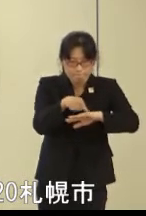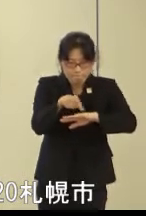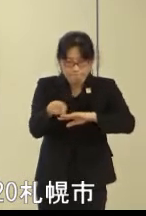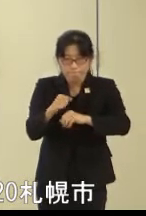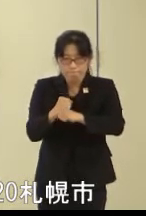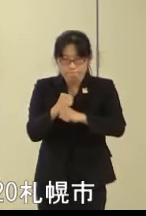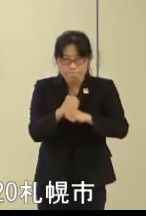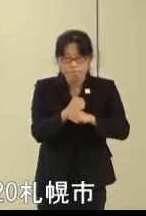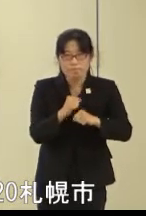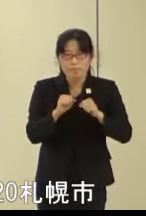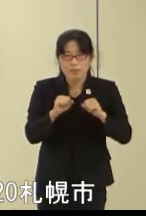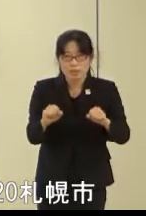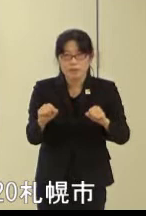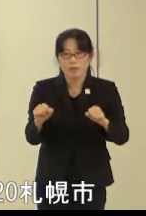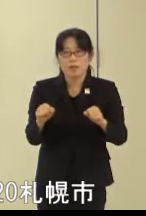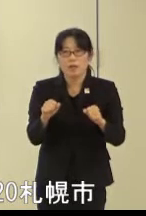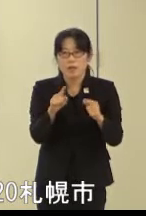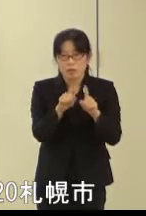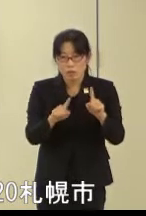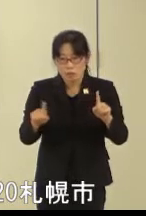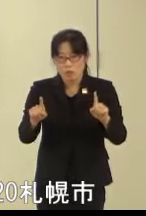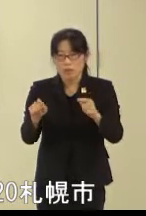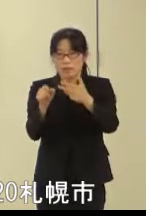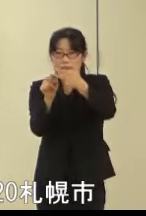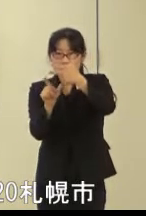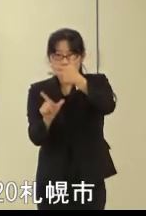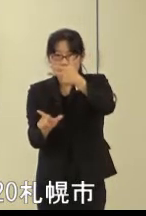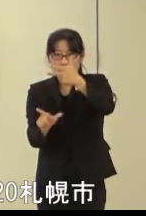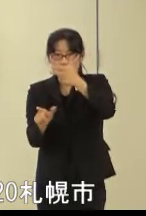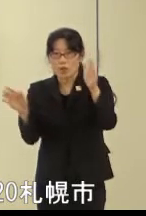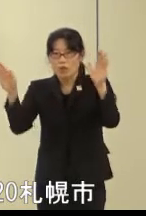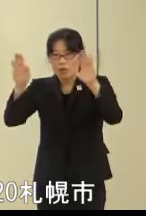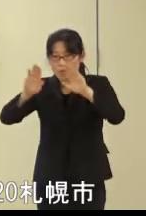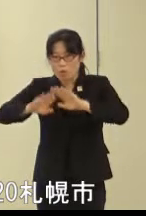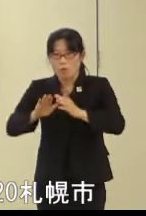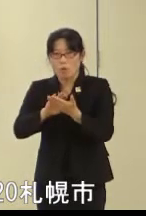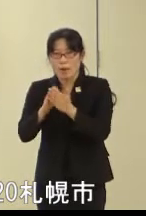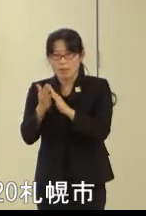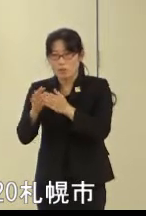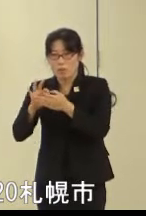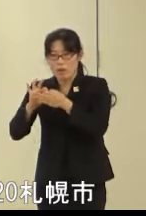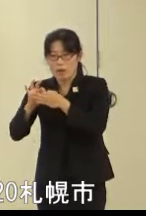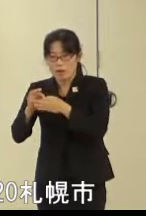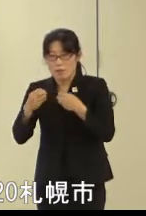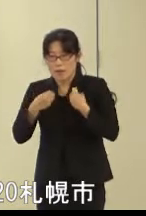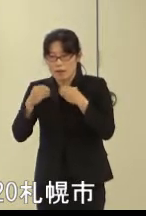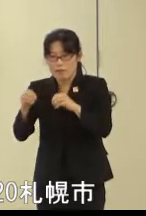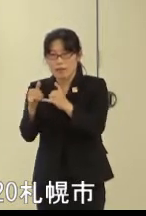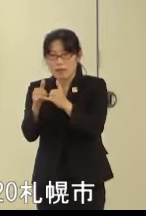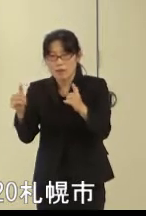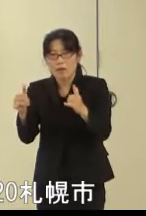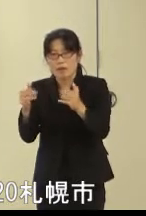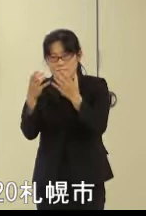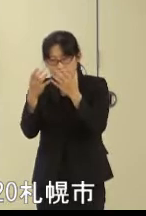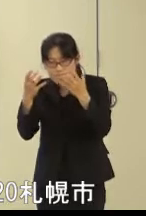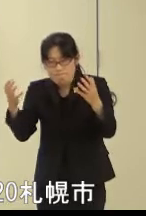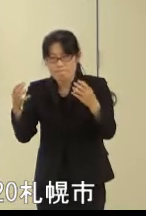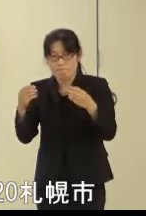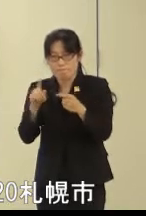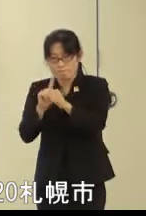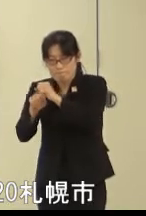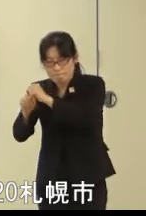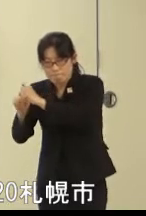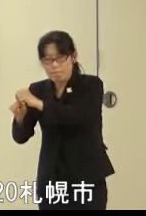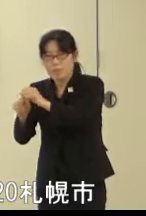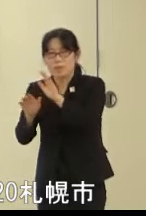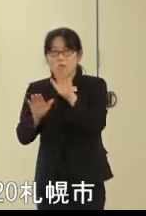と7月に入りましていわゆる夜の町関連の完成車が多く確認をされていると状況